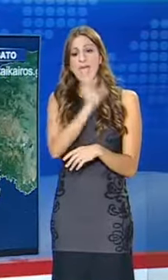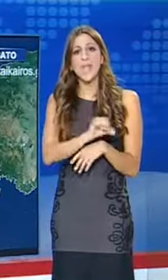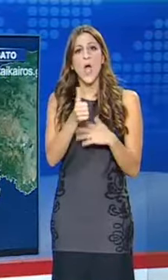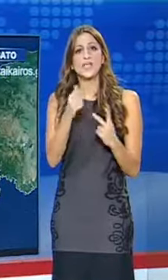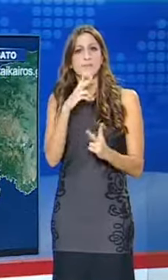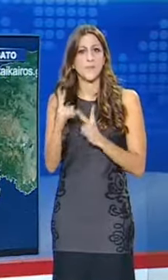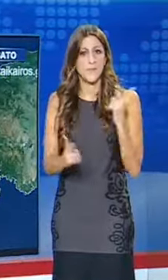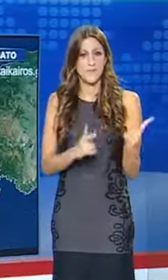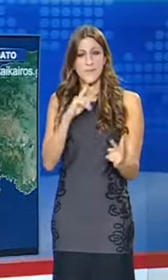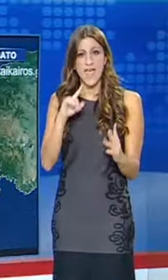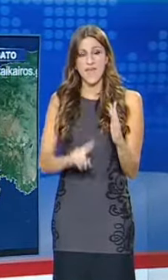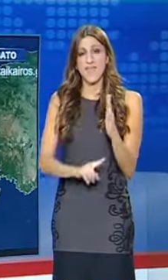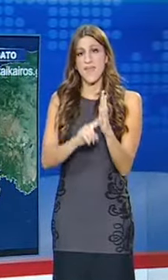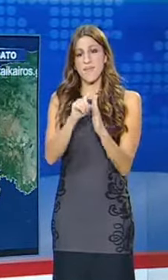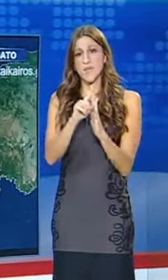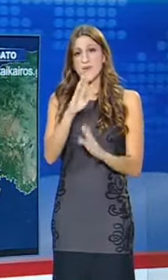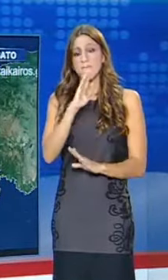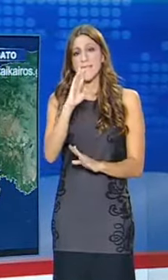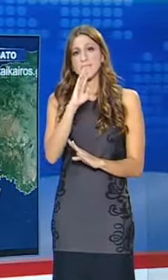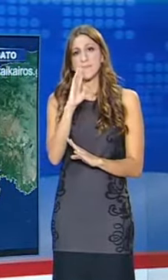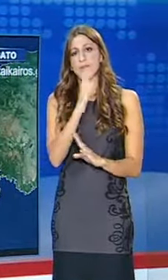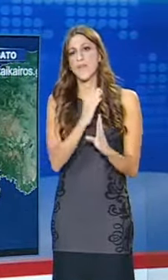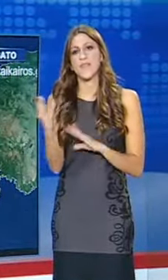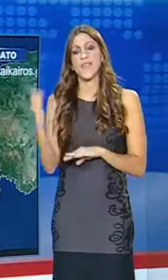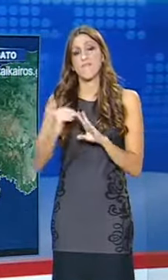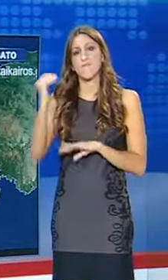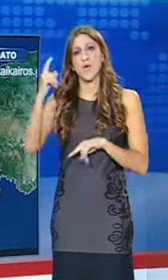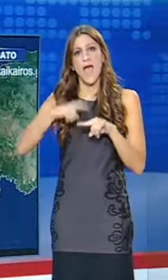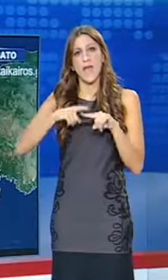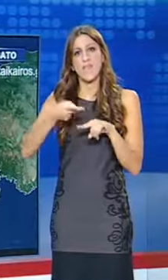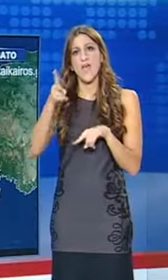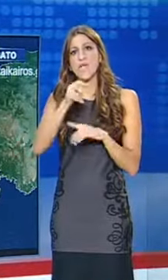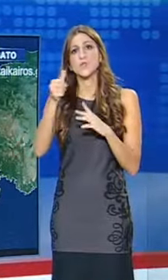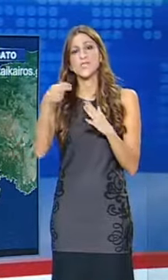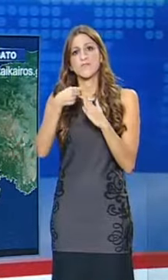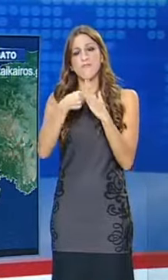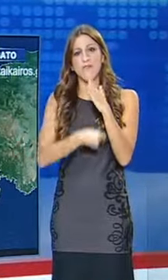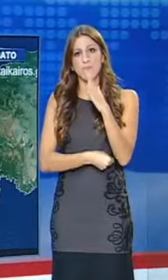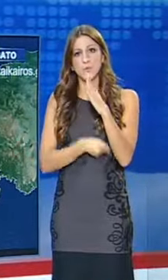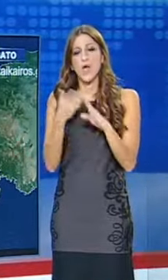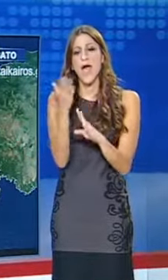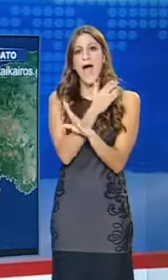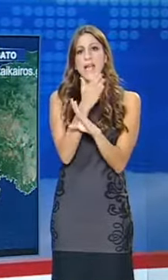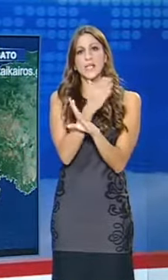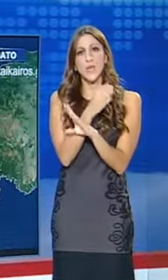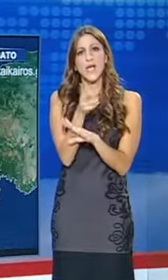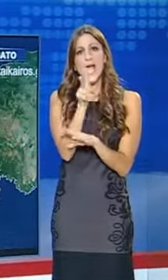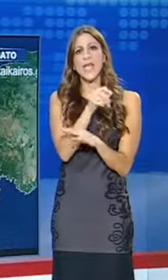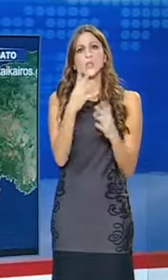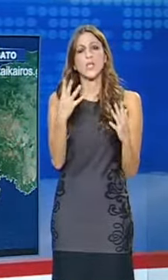μποφόρ. Η θερμοκρασία θα ανέβει το μεσημέρι στη Βυτική και Βόρεια Ελλάδα έως 26 βαθμούς, στα Ανατολικά Ηπειρωτικά έως 29 βαθμούς και